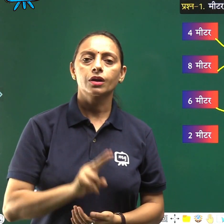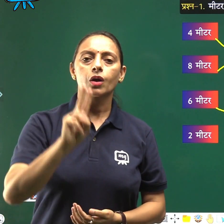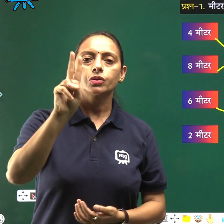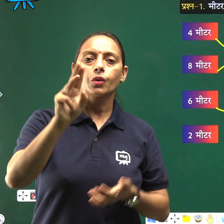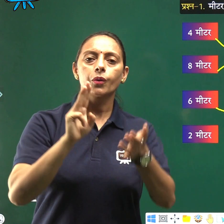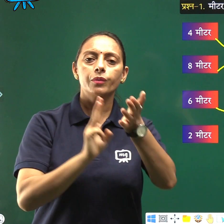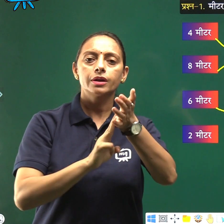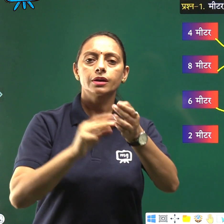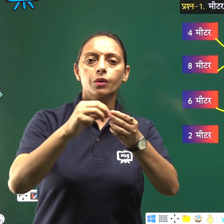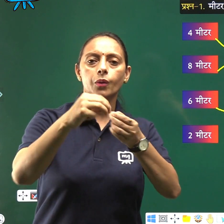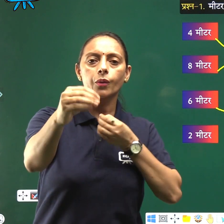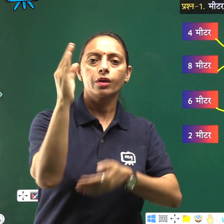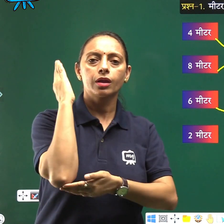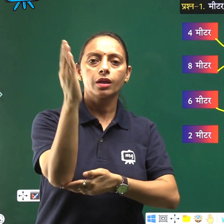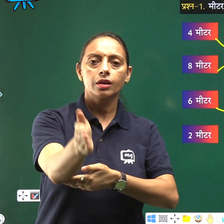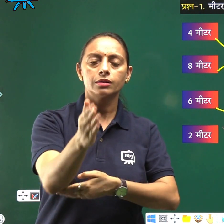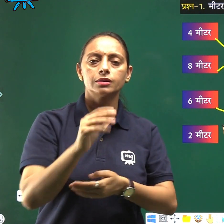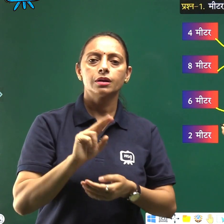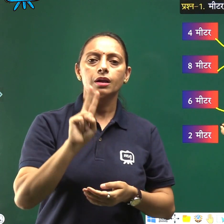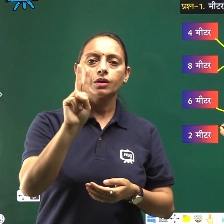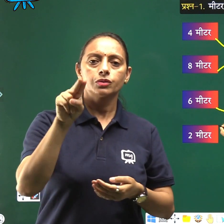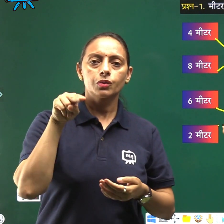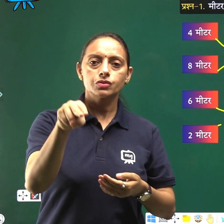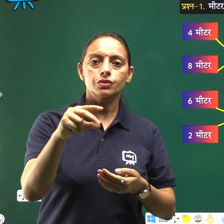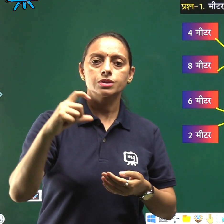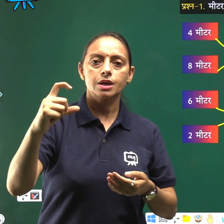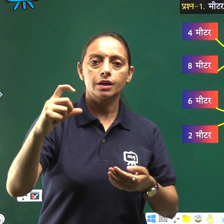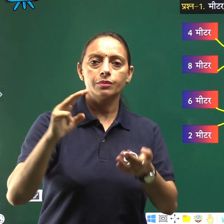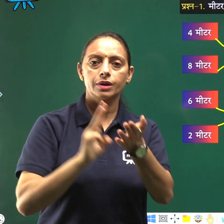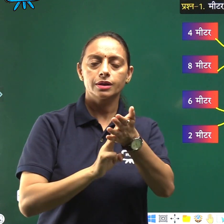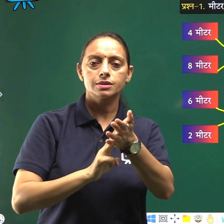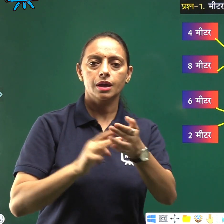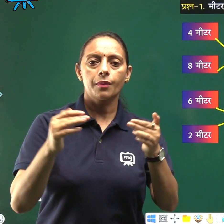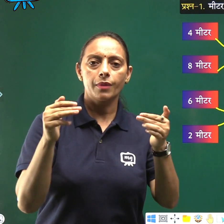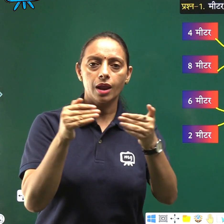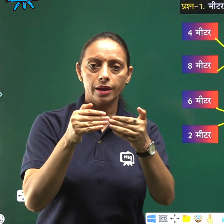2 मीटर को 200 सेंटीमीटर से मिलाएंगे,